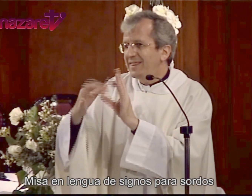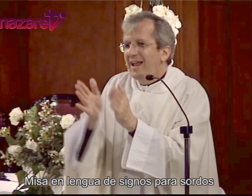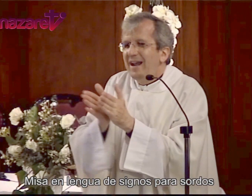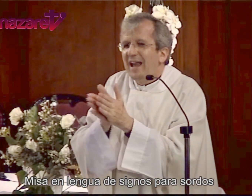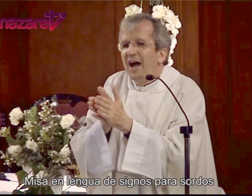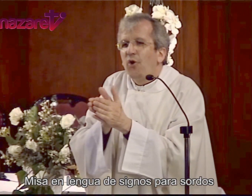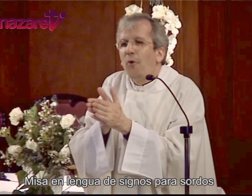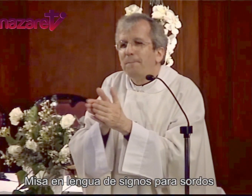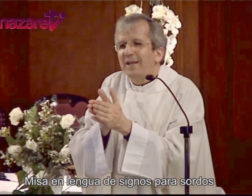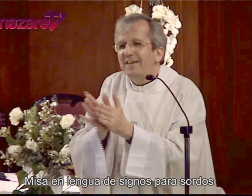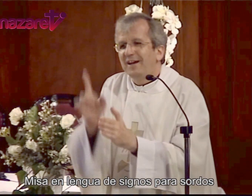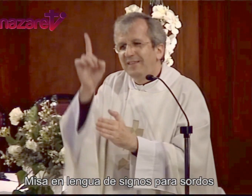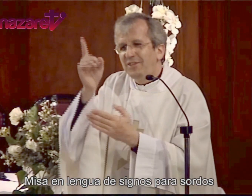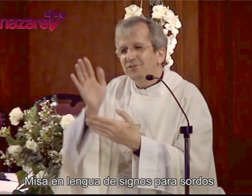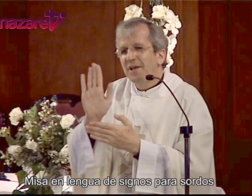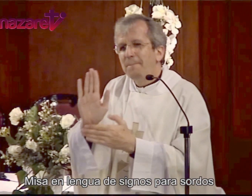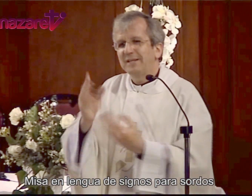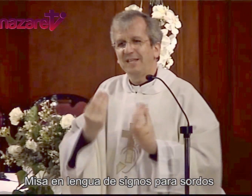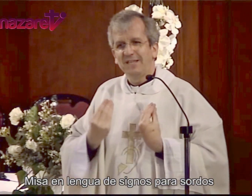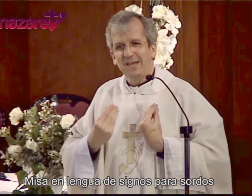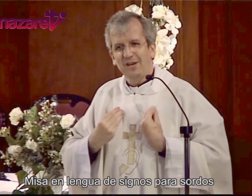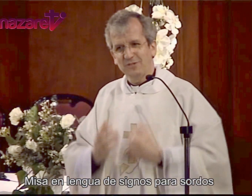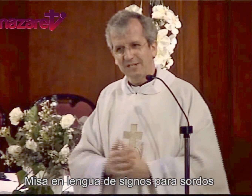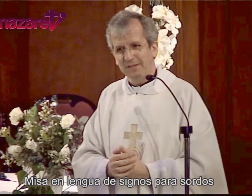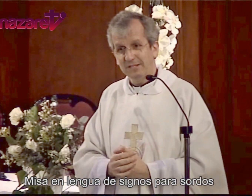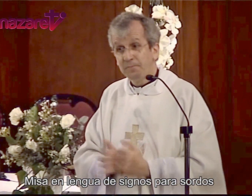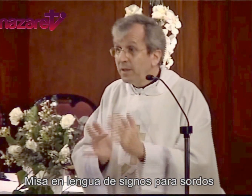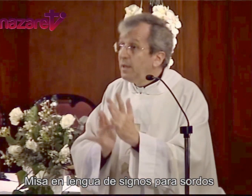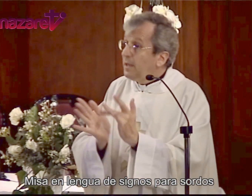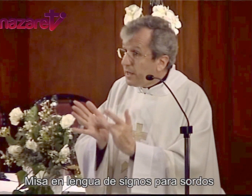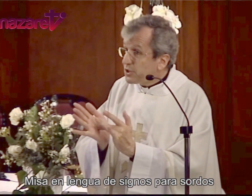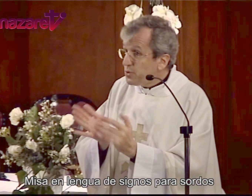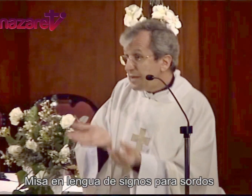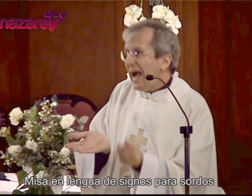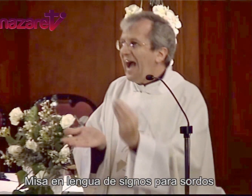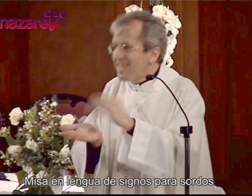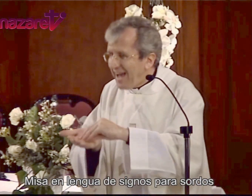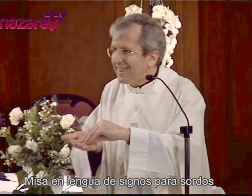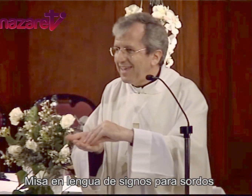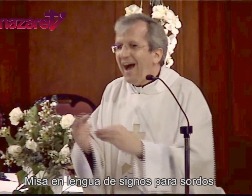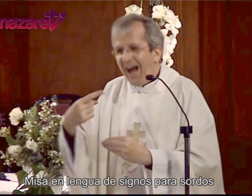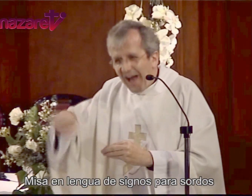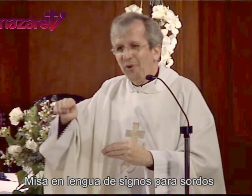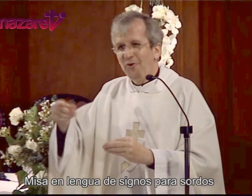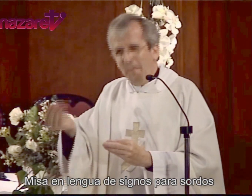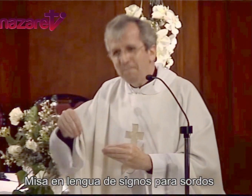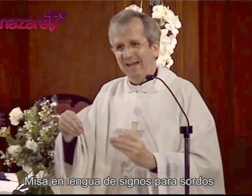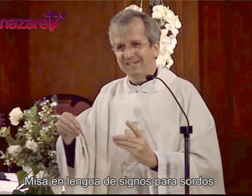La compañía De Dios Presente En nuestras vidas Y Jesús Añade Algo más